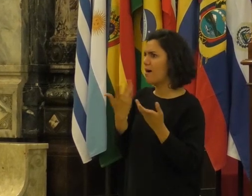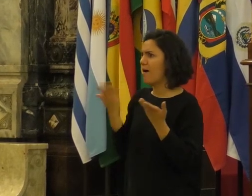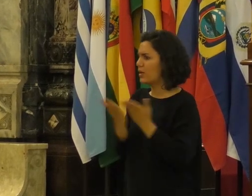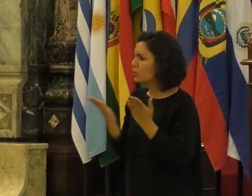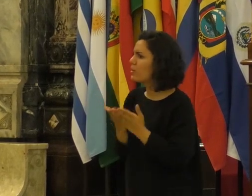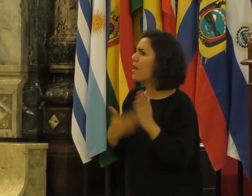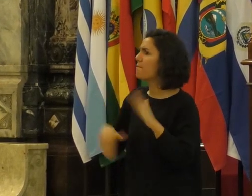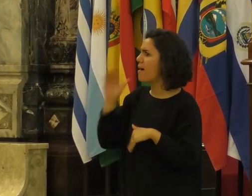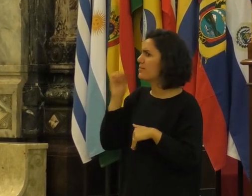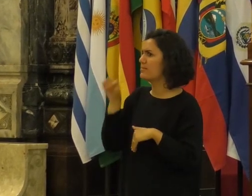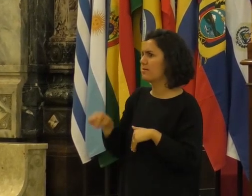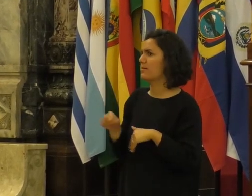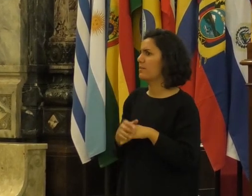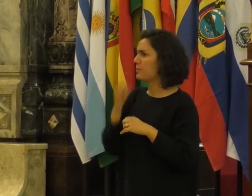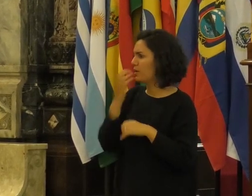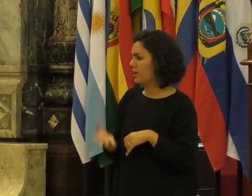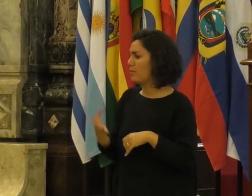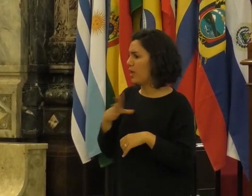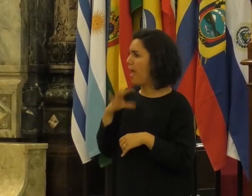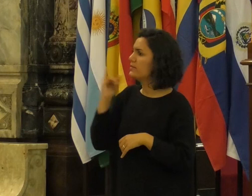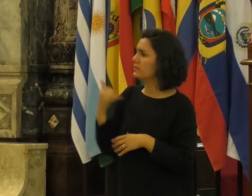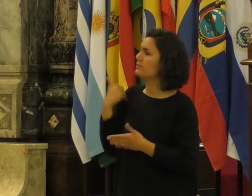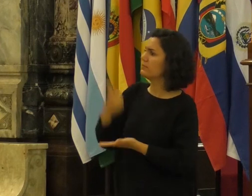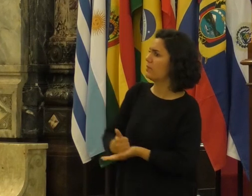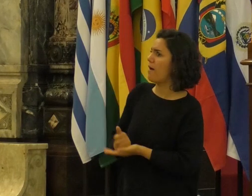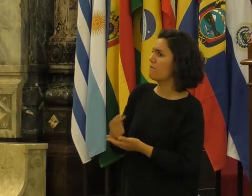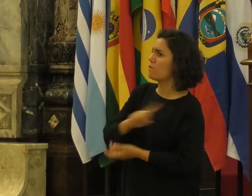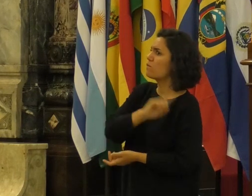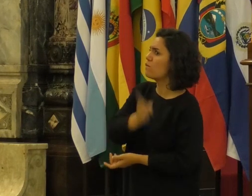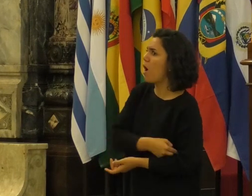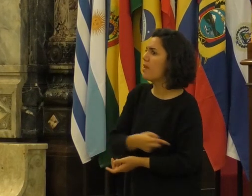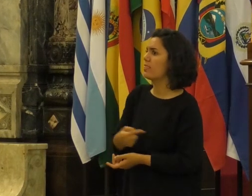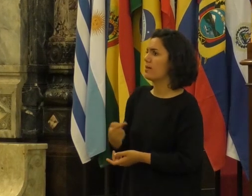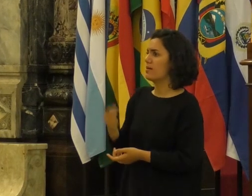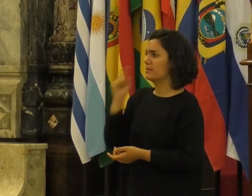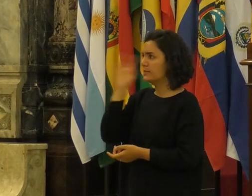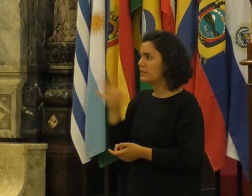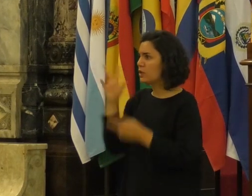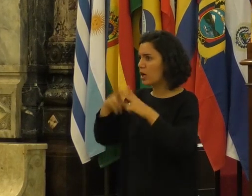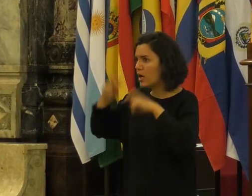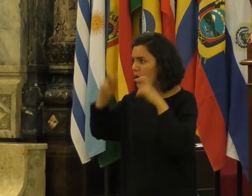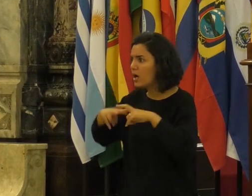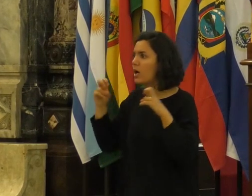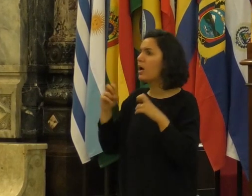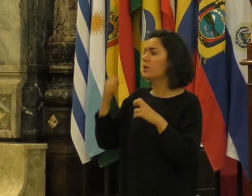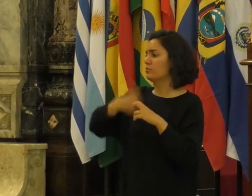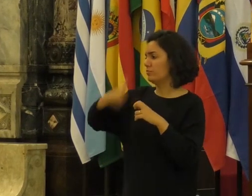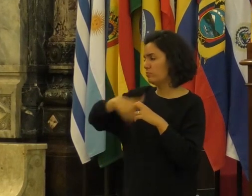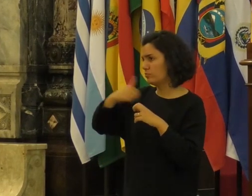cienciométricamente, porque todavía hay una presencia muy fuerte de publicaciones en